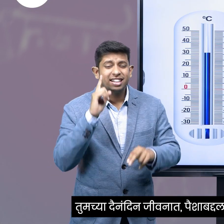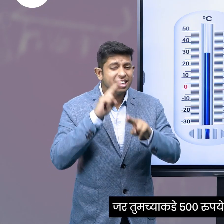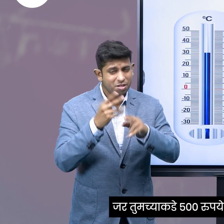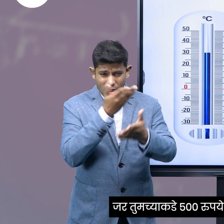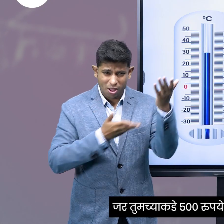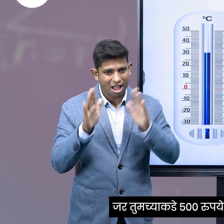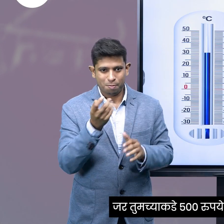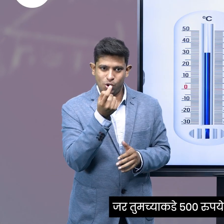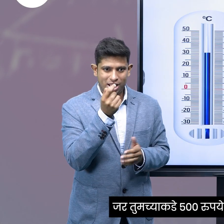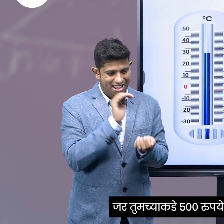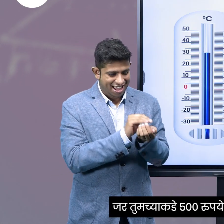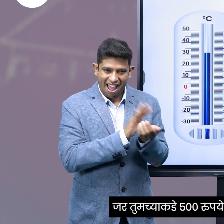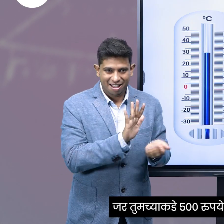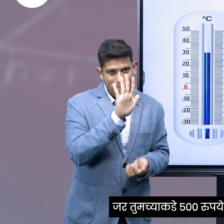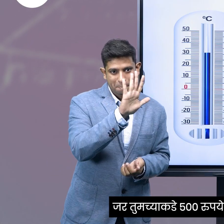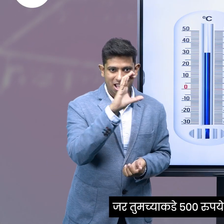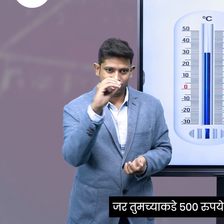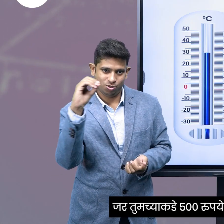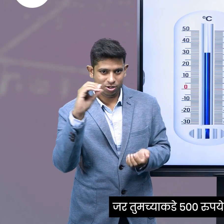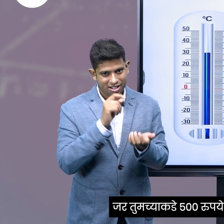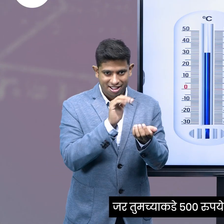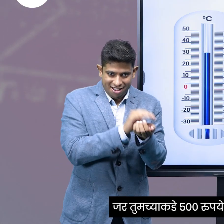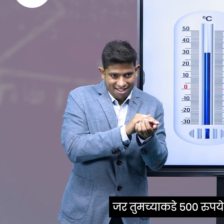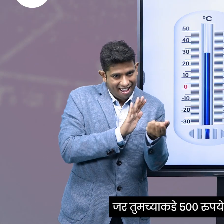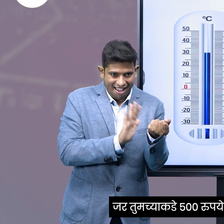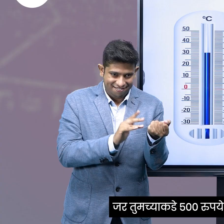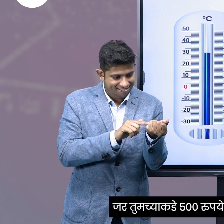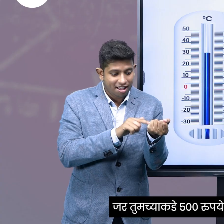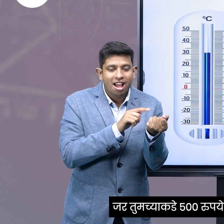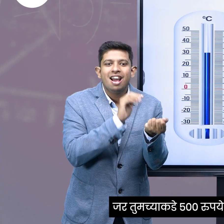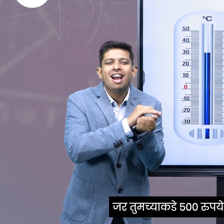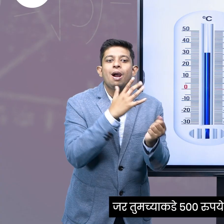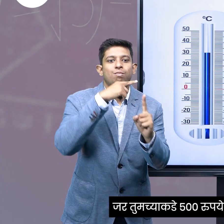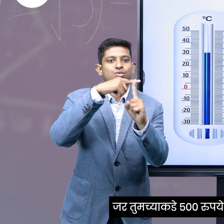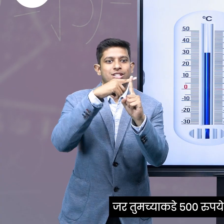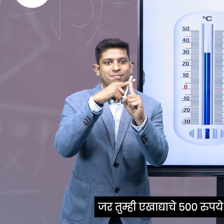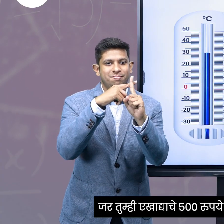जर तुमच्याकडे 500 रुपये असतील तर ते धन पूर्णांक आहे. जर तुम्ही